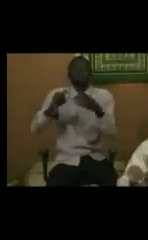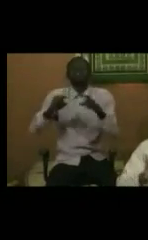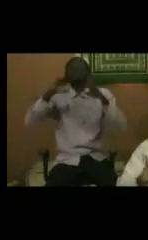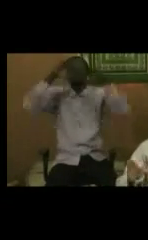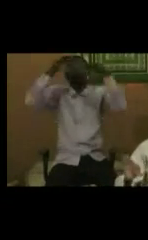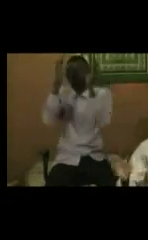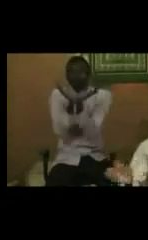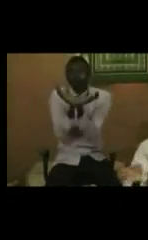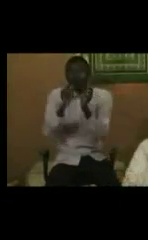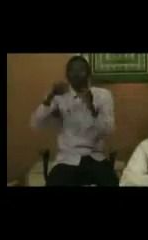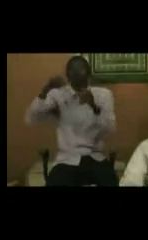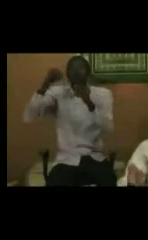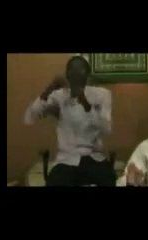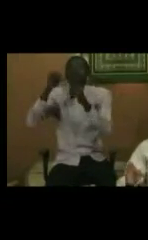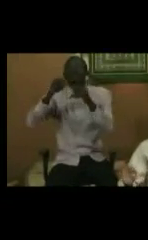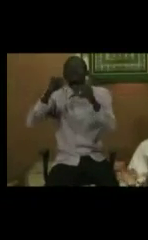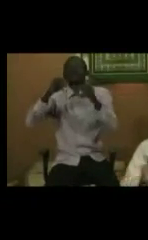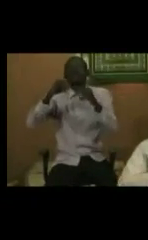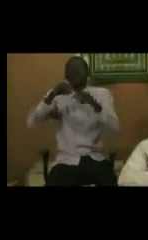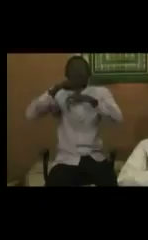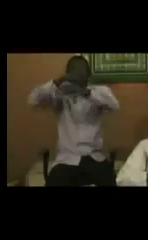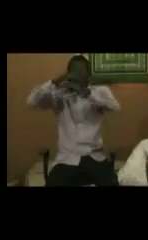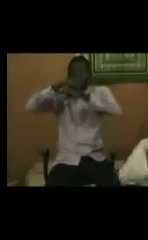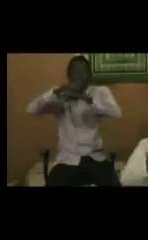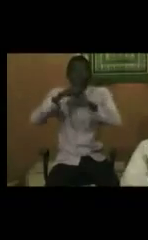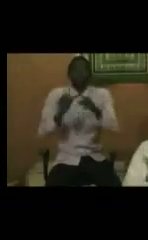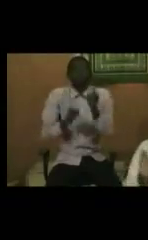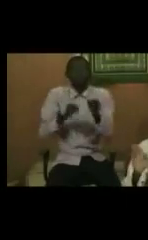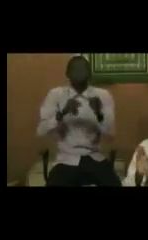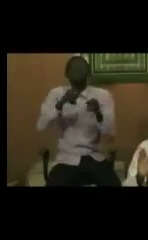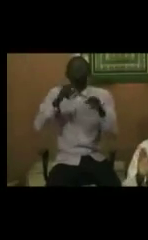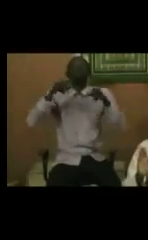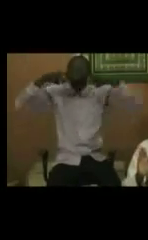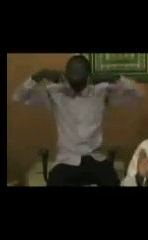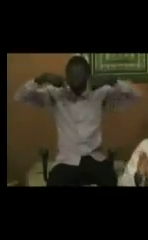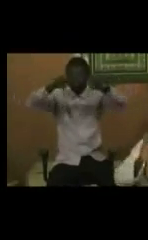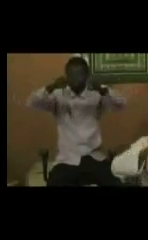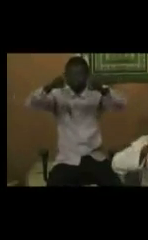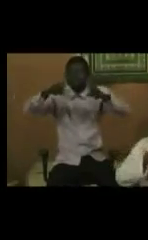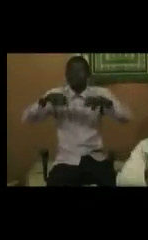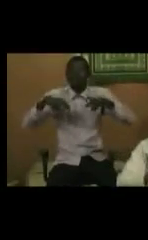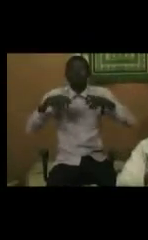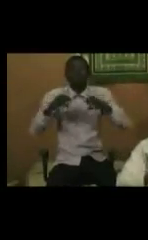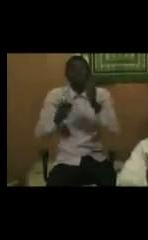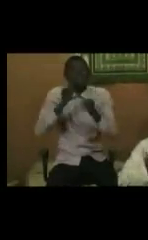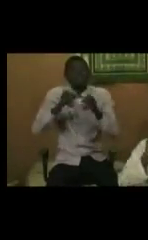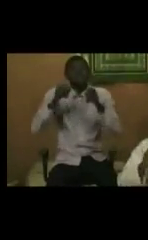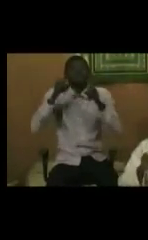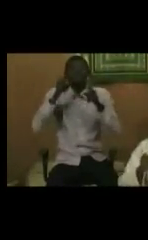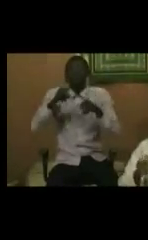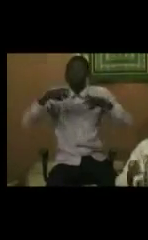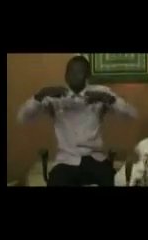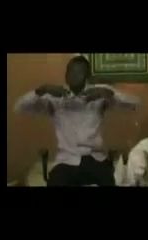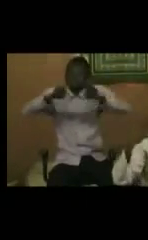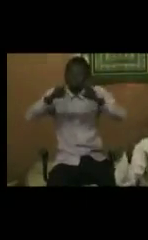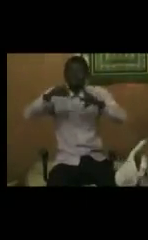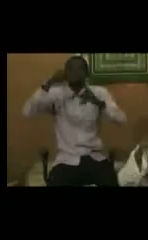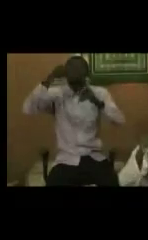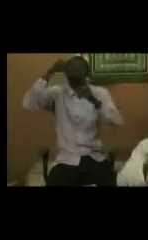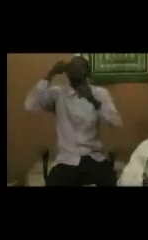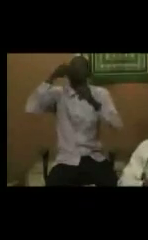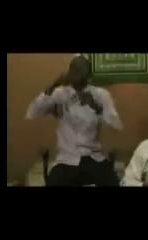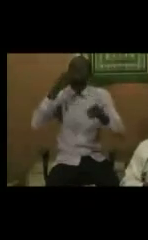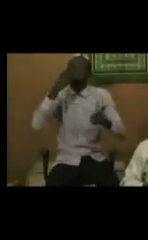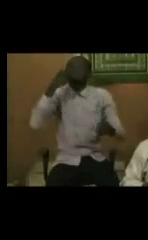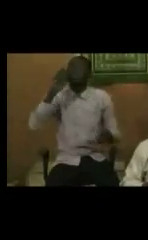kefere di olowo ni o ko di olowo ni o to ba ti le rin ajo in to wo rin ajo o ti leto lati di orin